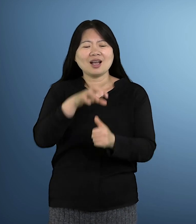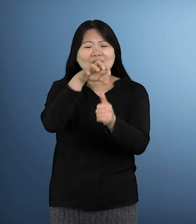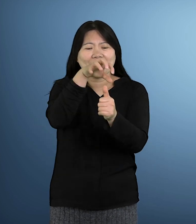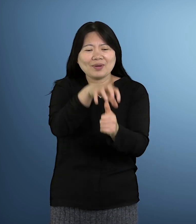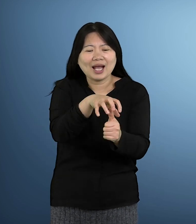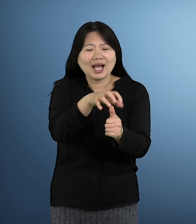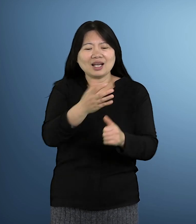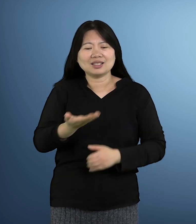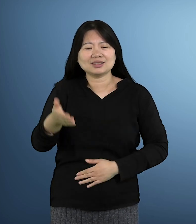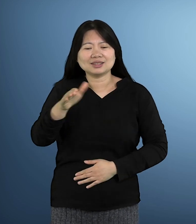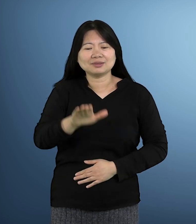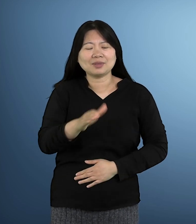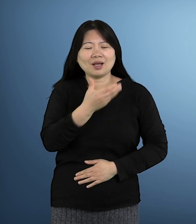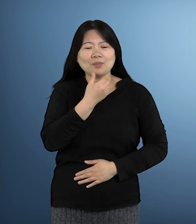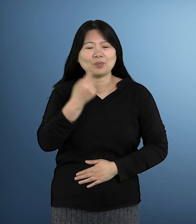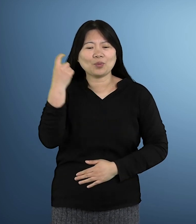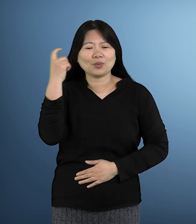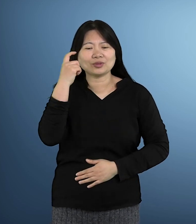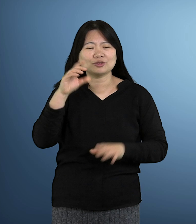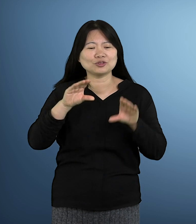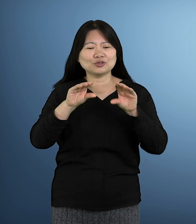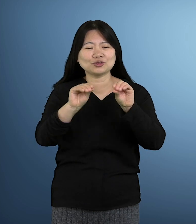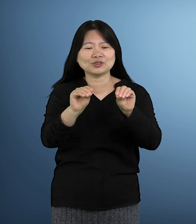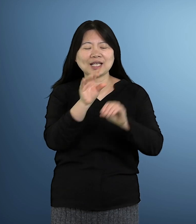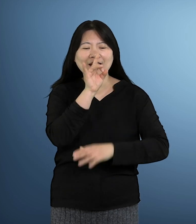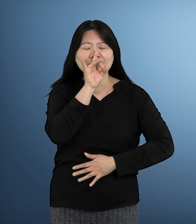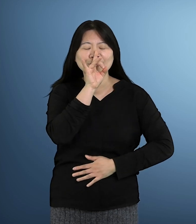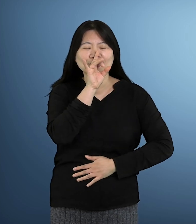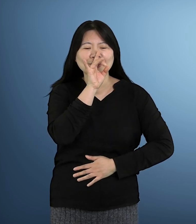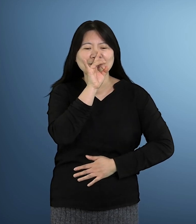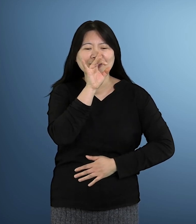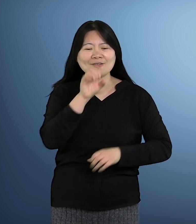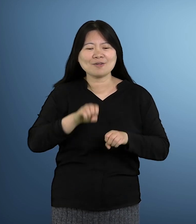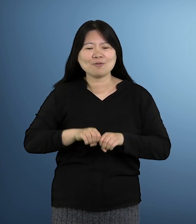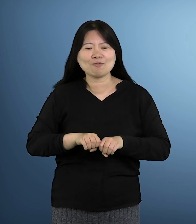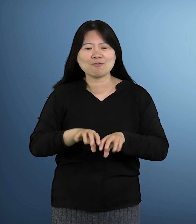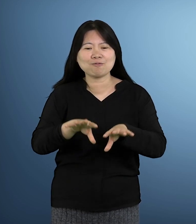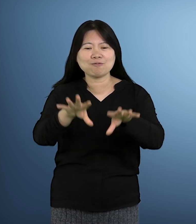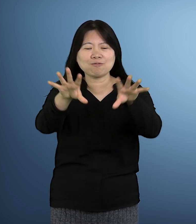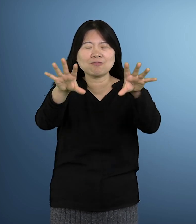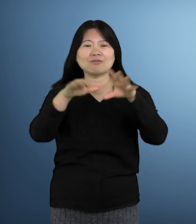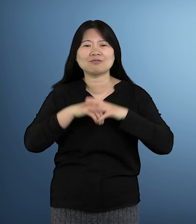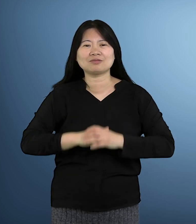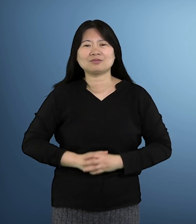매였지만 복음은 중단될 수 없이 번져나갔어요.